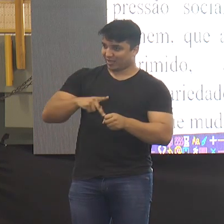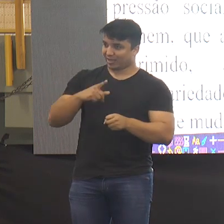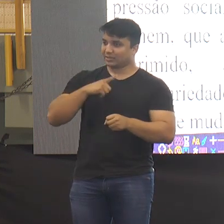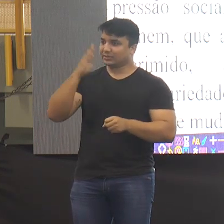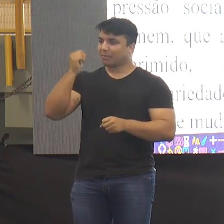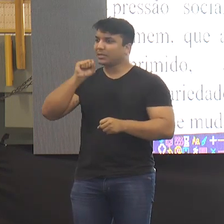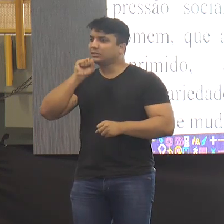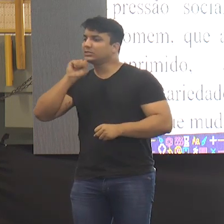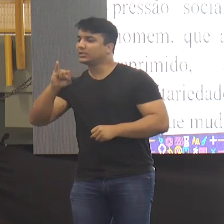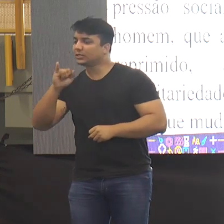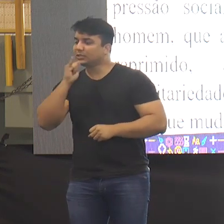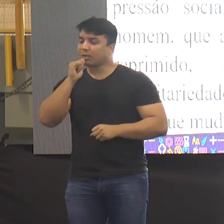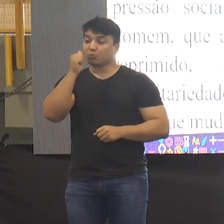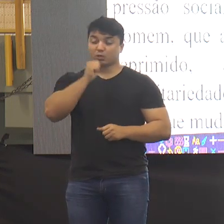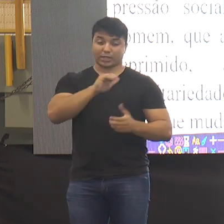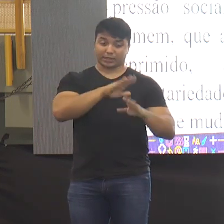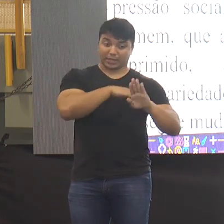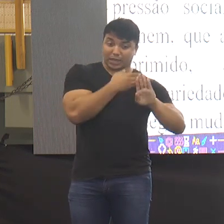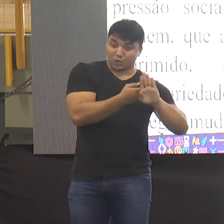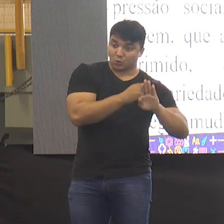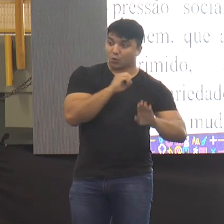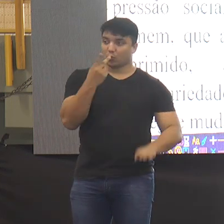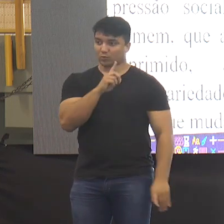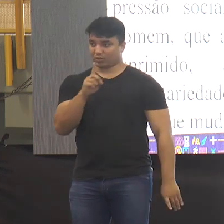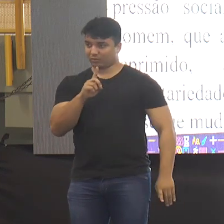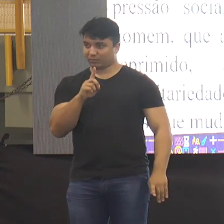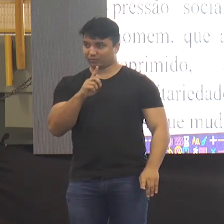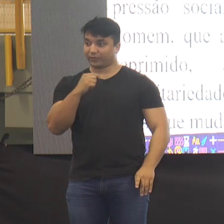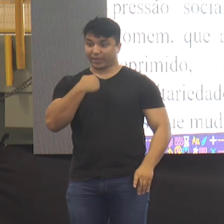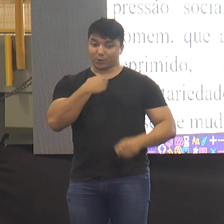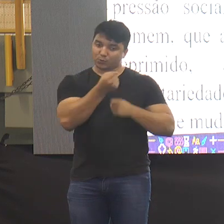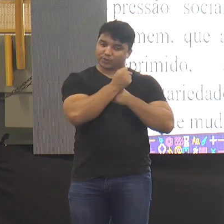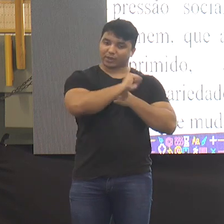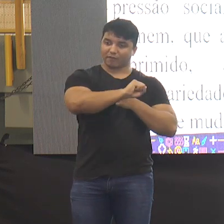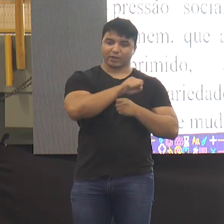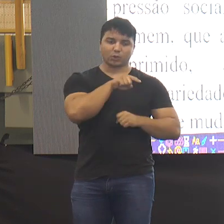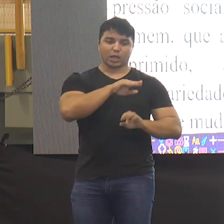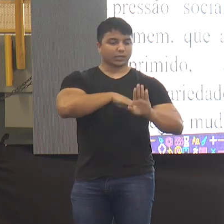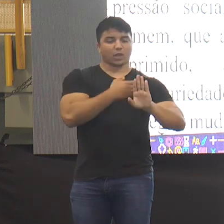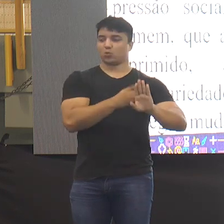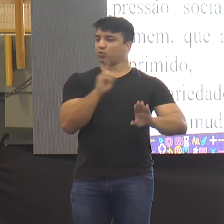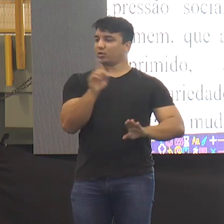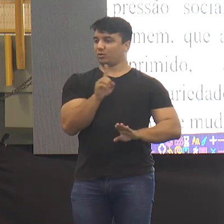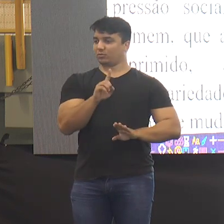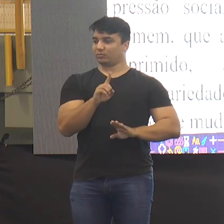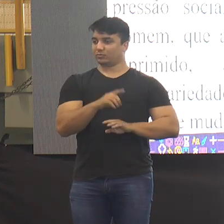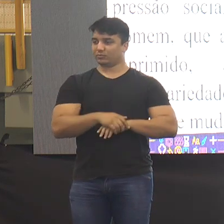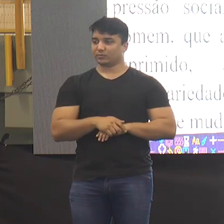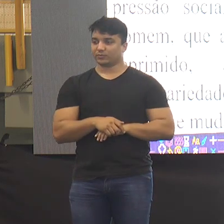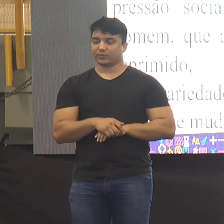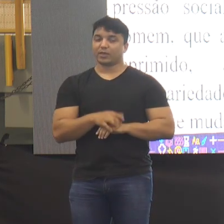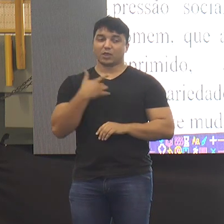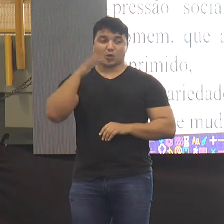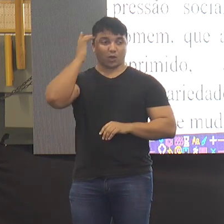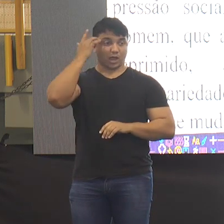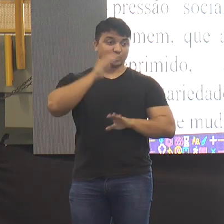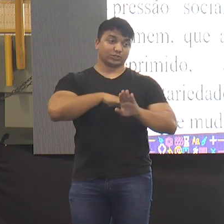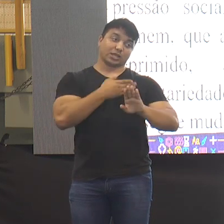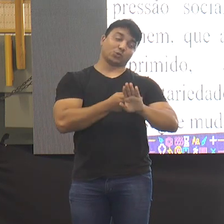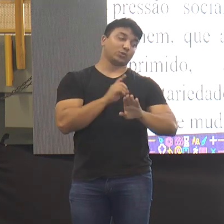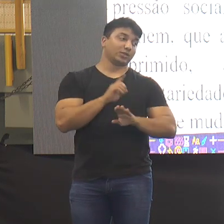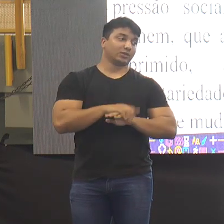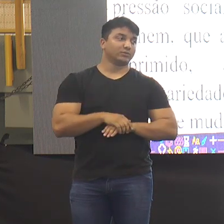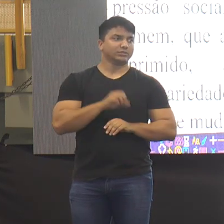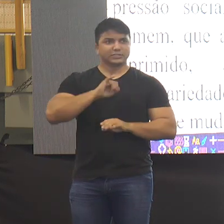Eu sou um defensor da honra da Capitu. Então, pra mim, Capitu não traiu. E se